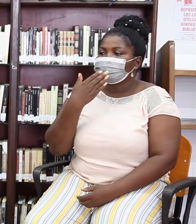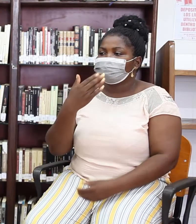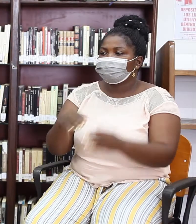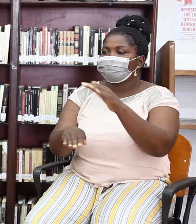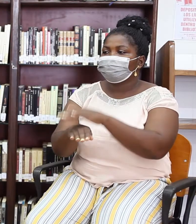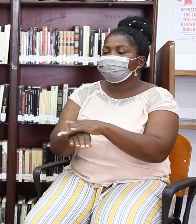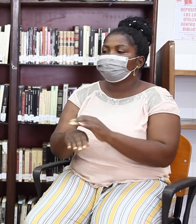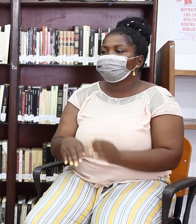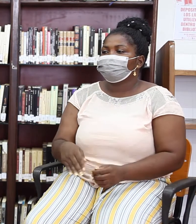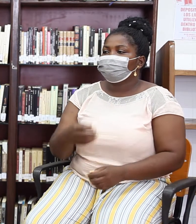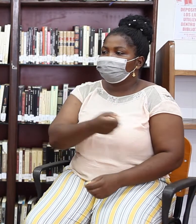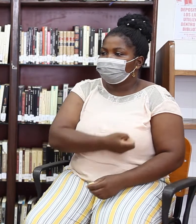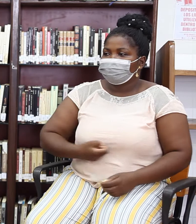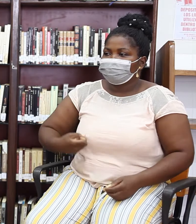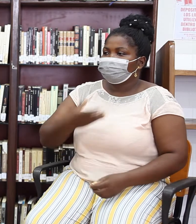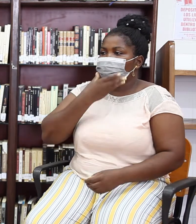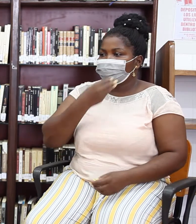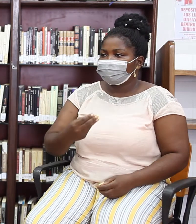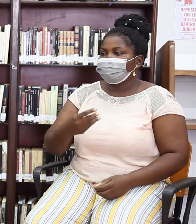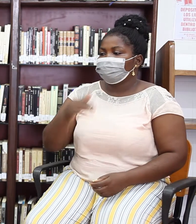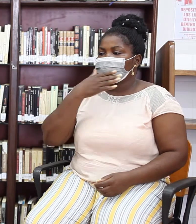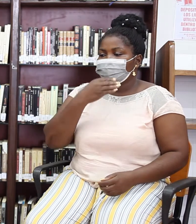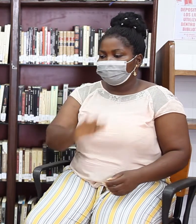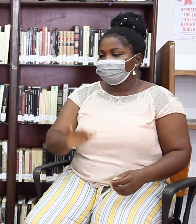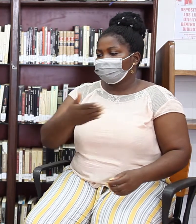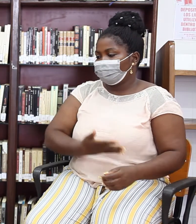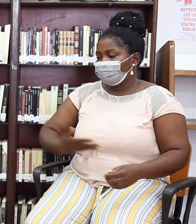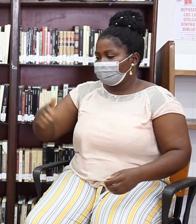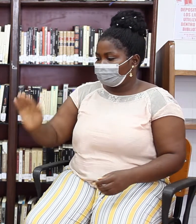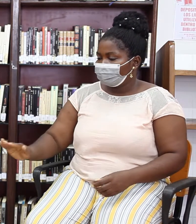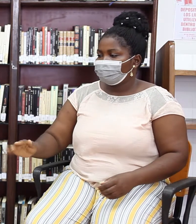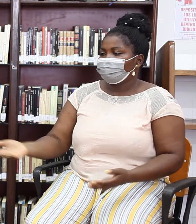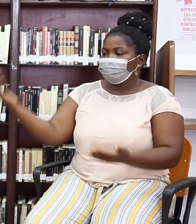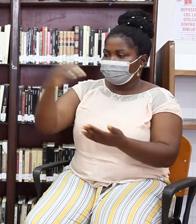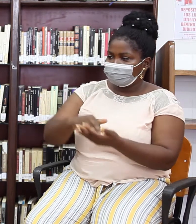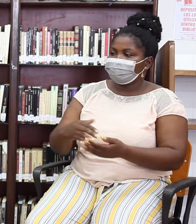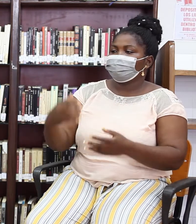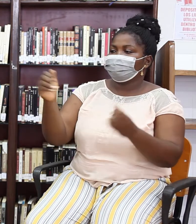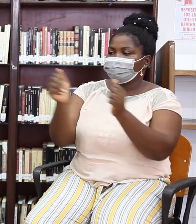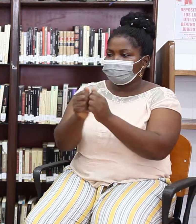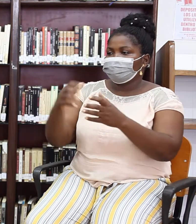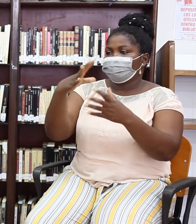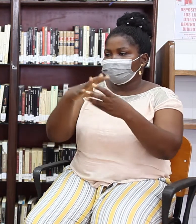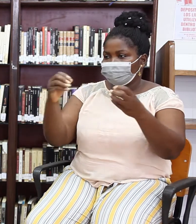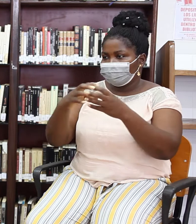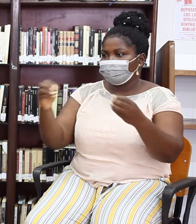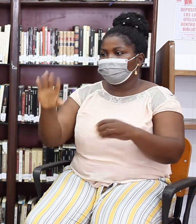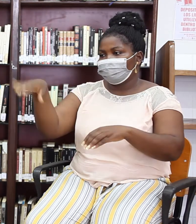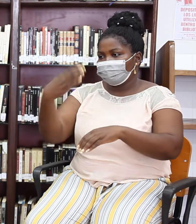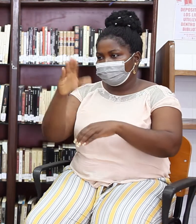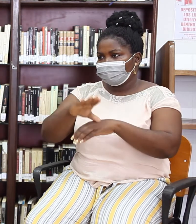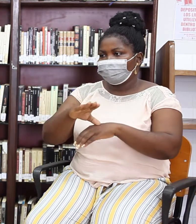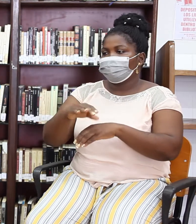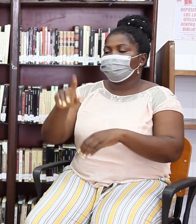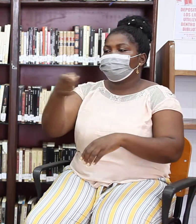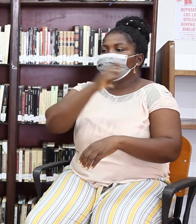Buenas tardes, señoras y señores, niños, niñas. Otra vez con los cuentos desde los centros